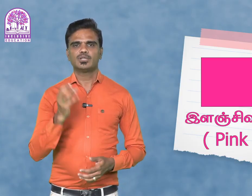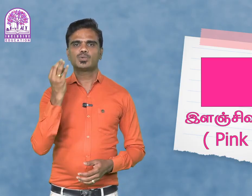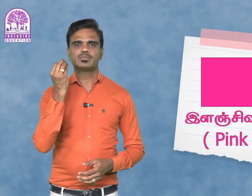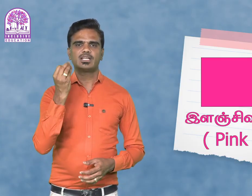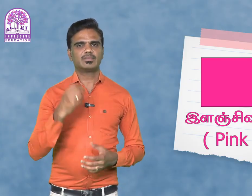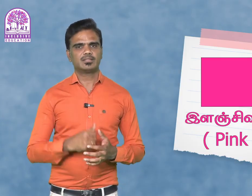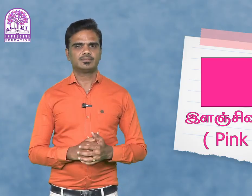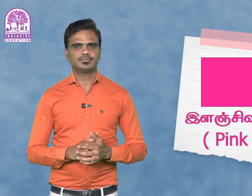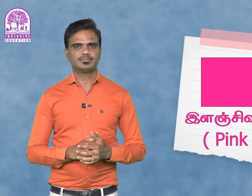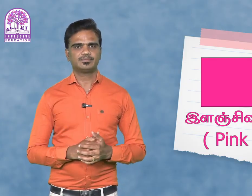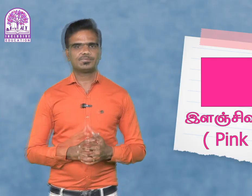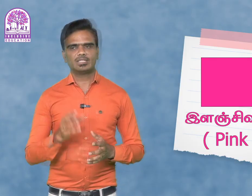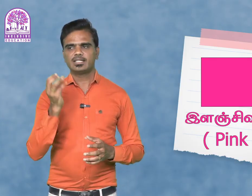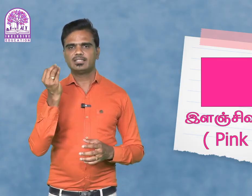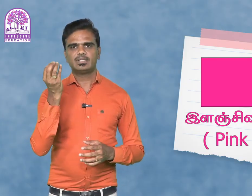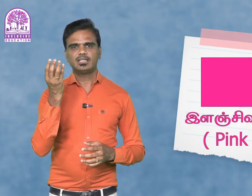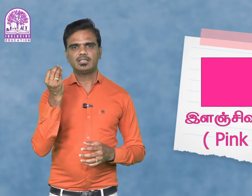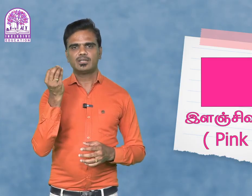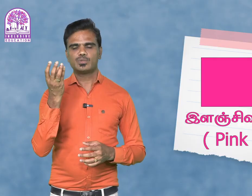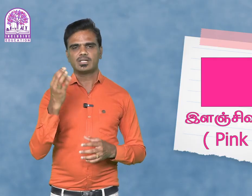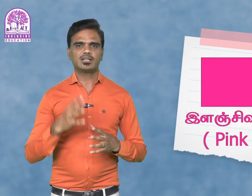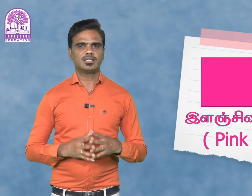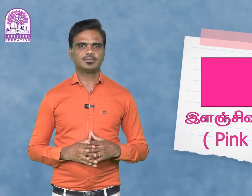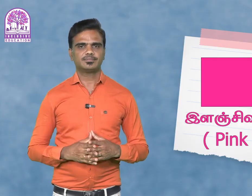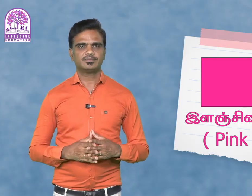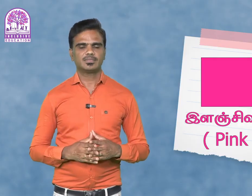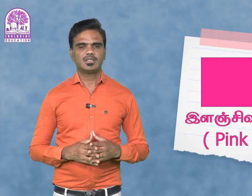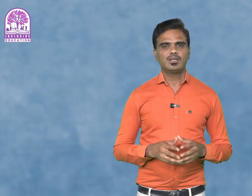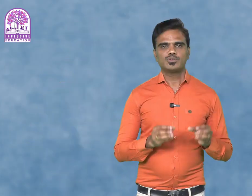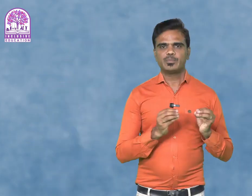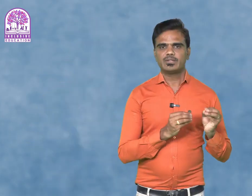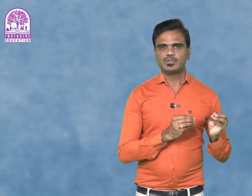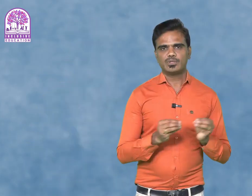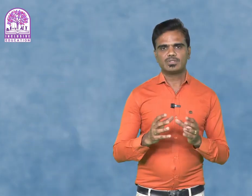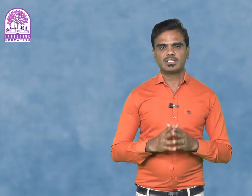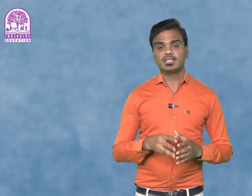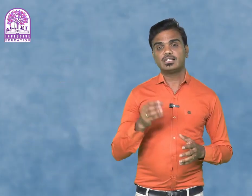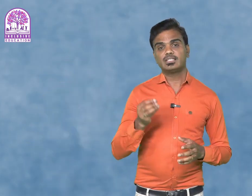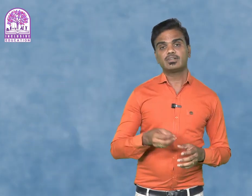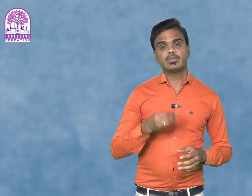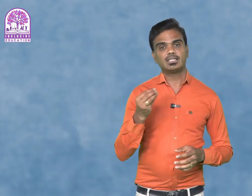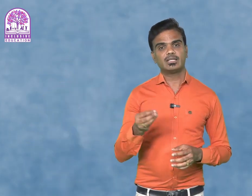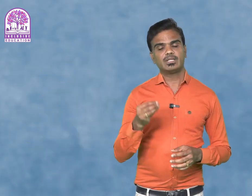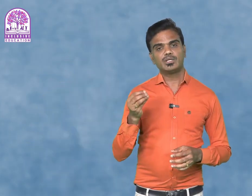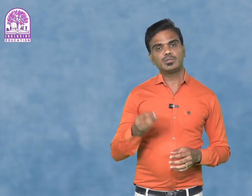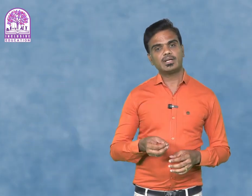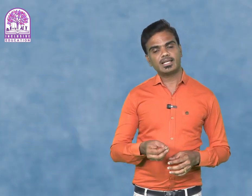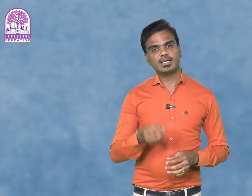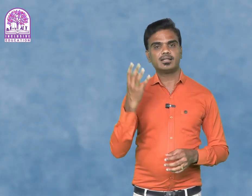ரோஸ் மாதிரி காமிக்கிறது. இதுதான் என்னது அப்படின்னா ரோஸ்க்கான கலர். ஸோ இப்போ இதில் சொல்லி கொடுத்துருக்கேன். இதை தவிர பார்த்தீங்க அப்படின்னா இன்னும் நிறைய கலர்ஸ்